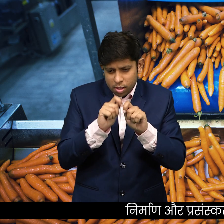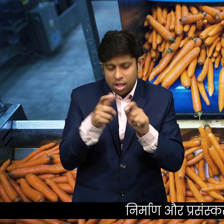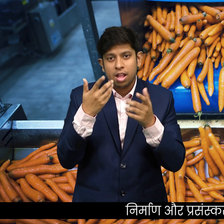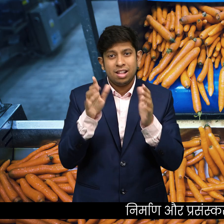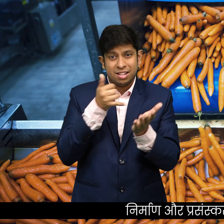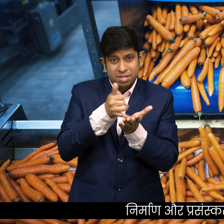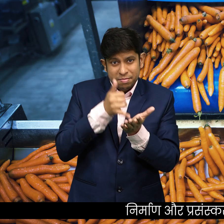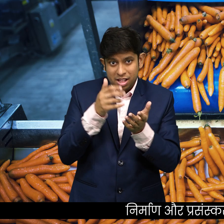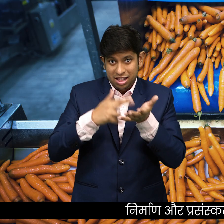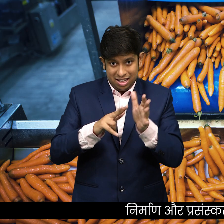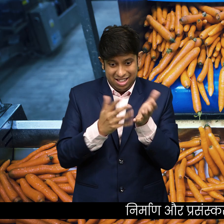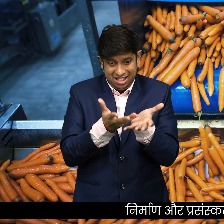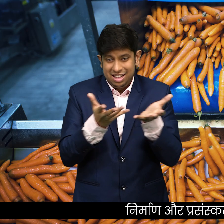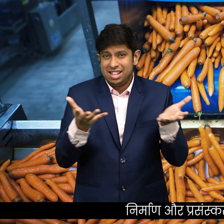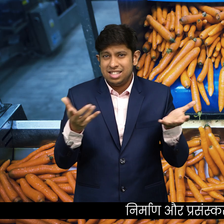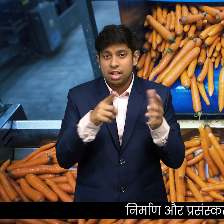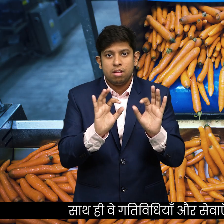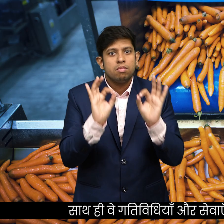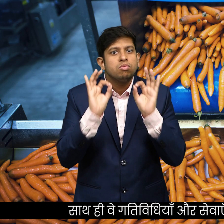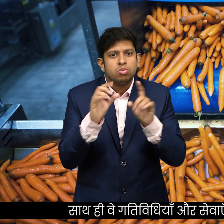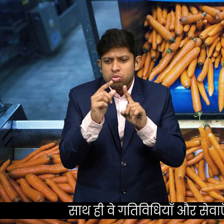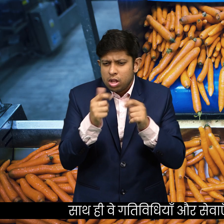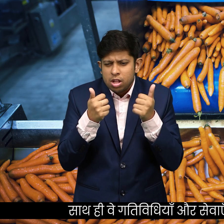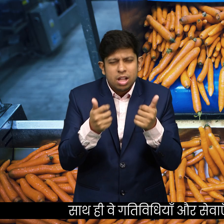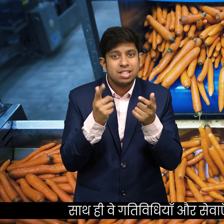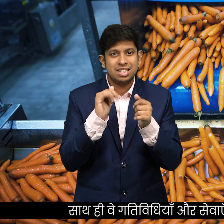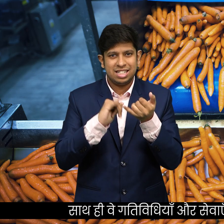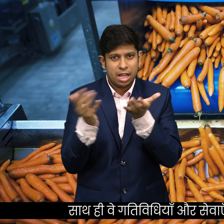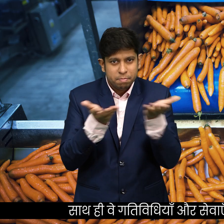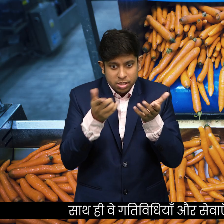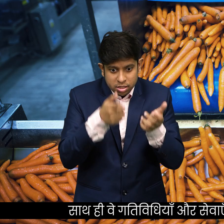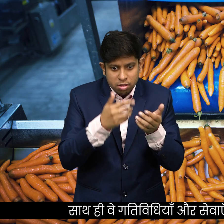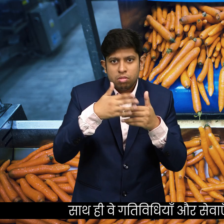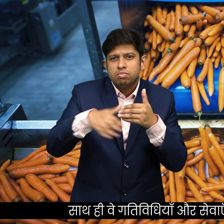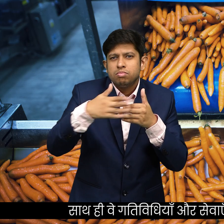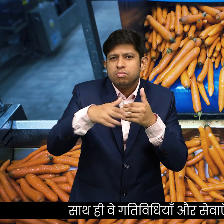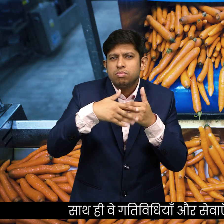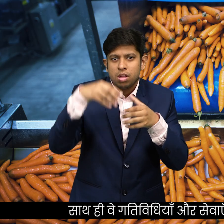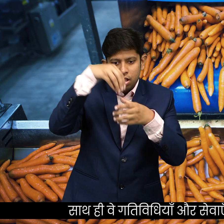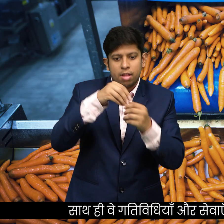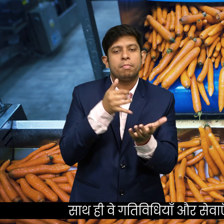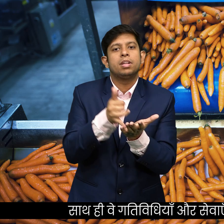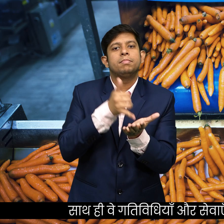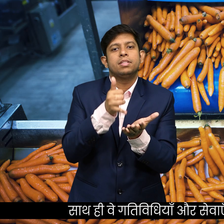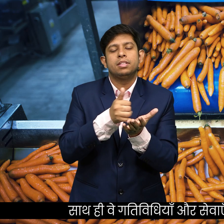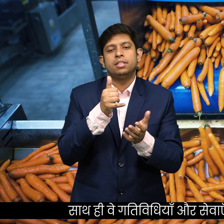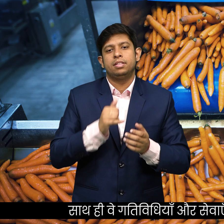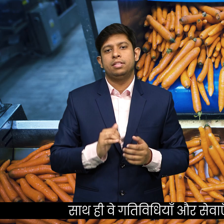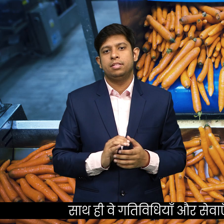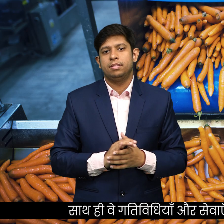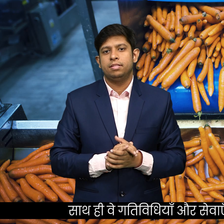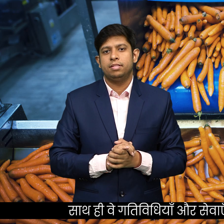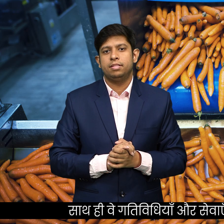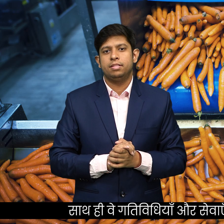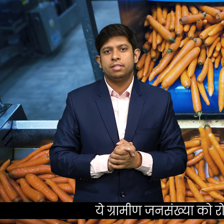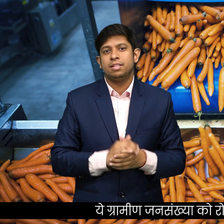और प्रसंस्करण गतिविधियां शामिल है। साथ ही वे गतिविधियां और सेवाएं जो कृषि में इनपुट के रूप